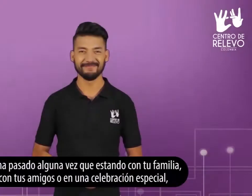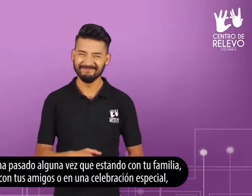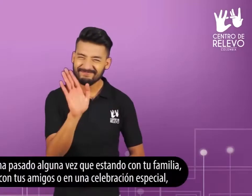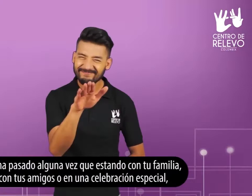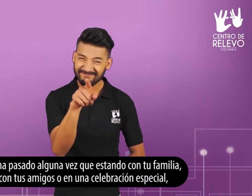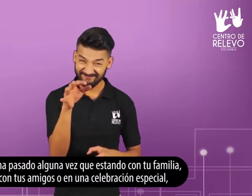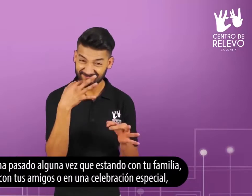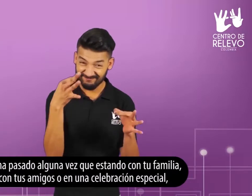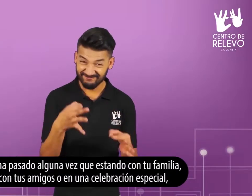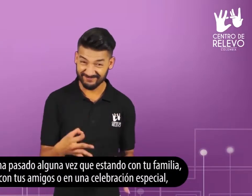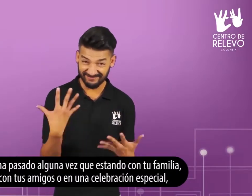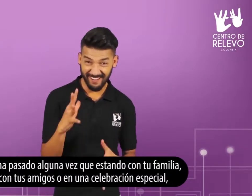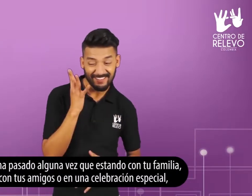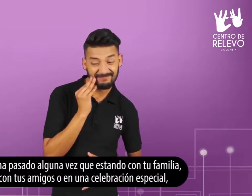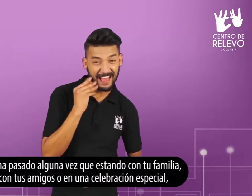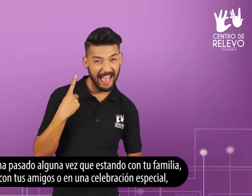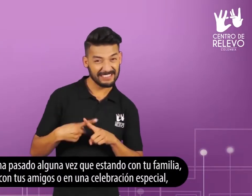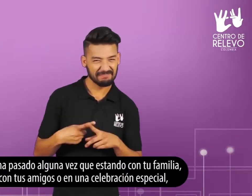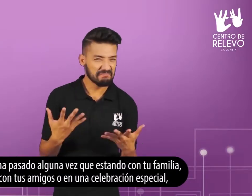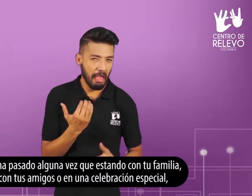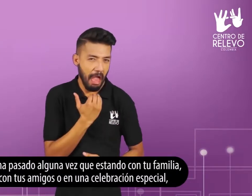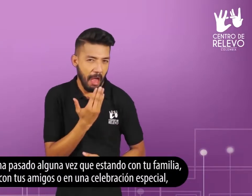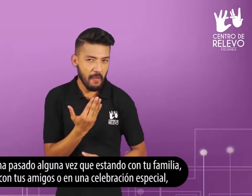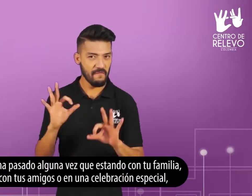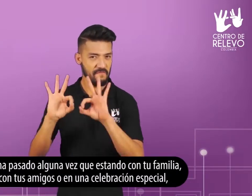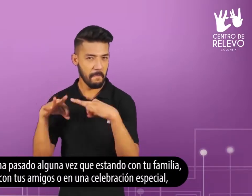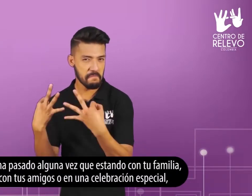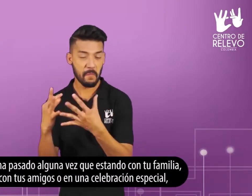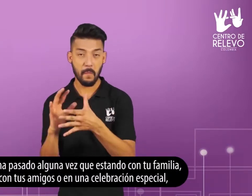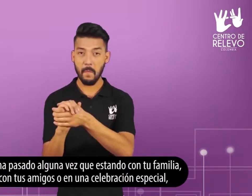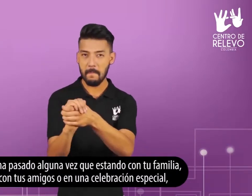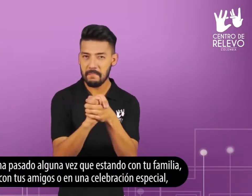¿Te ha pasado alguna vez que estando con tu familia, con tus amigos o en una celebración especial,